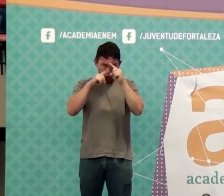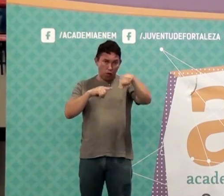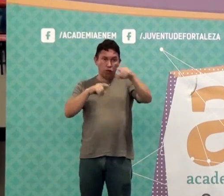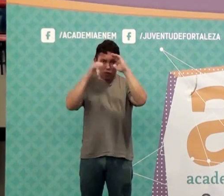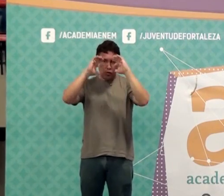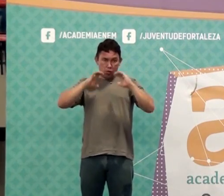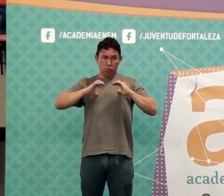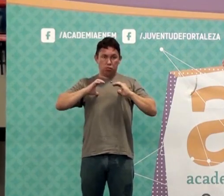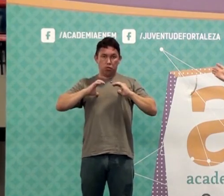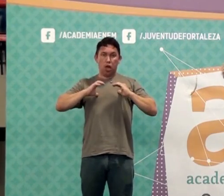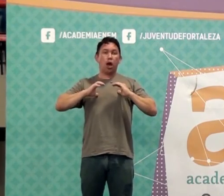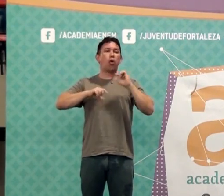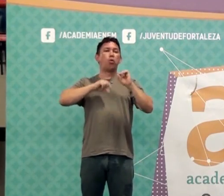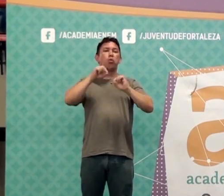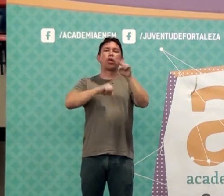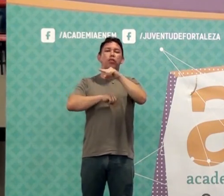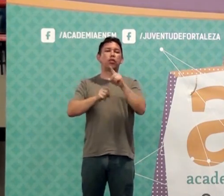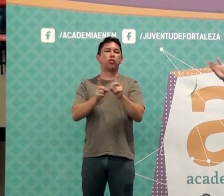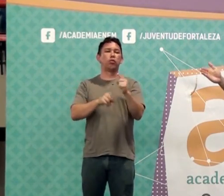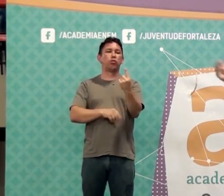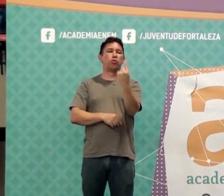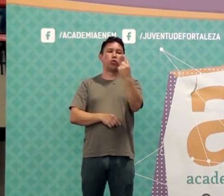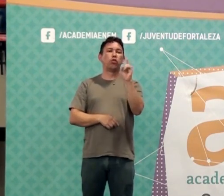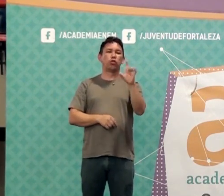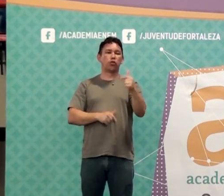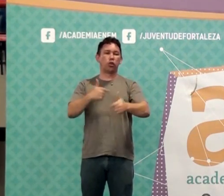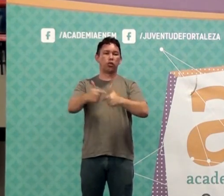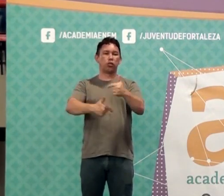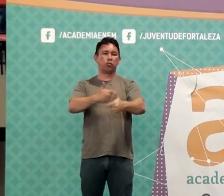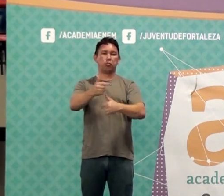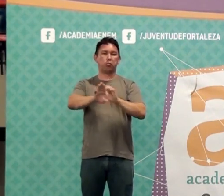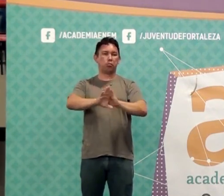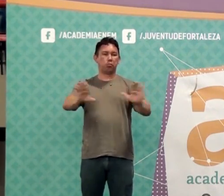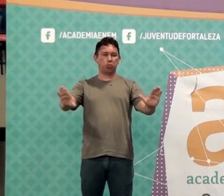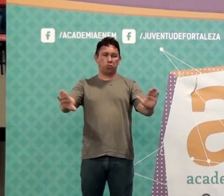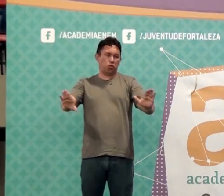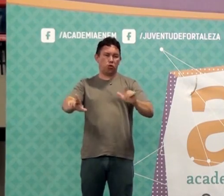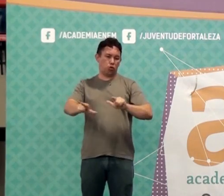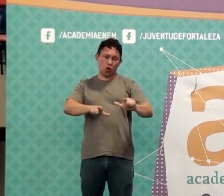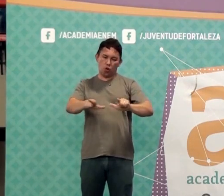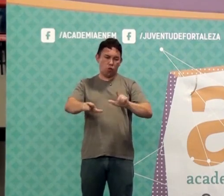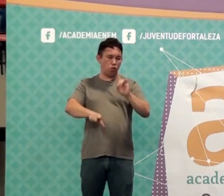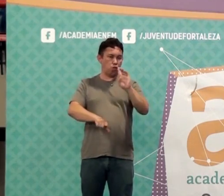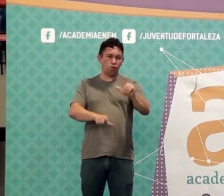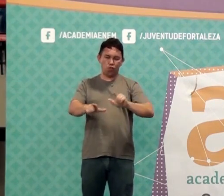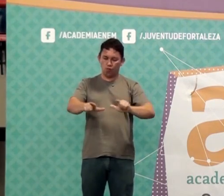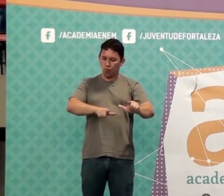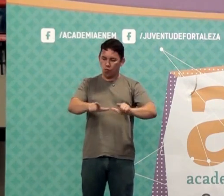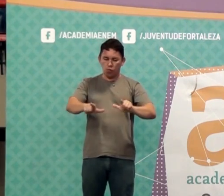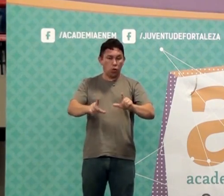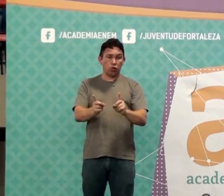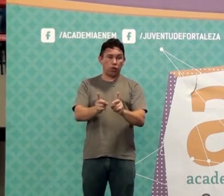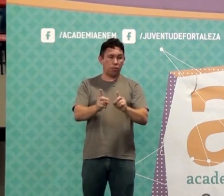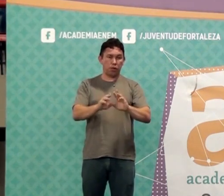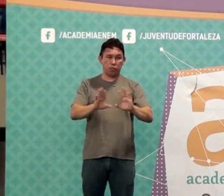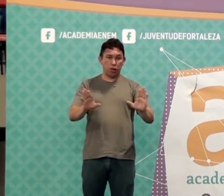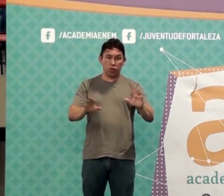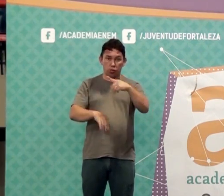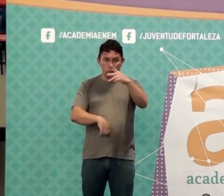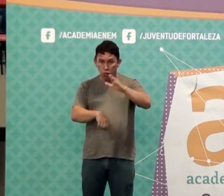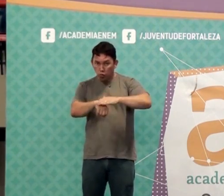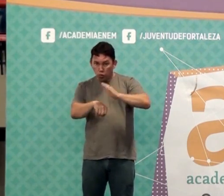ele manda só aqui dentro do ginásio. Saiu do ginásio, ele não manda mais em nada, porque ele só manda nesse feudo. Tá